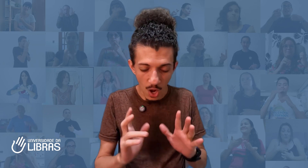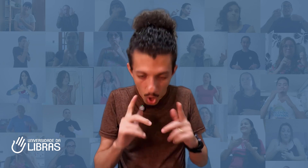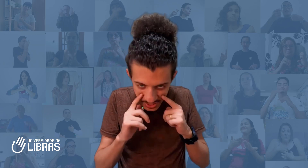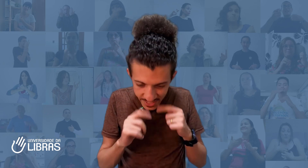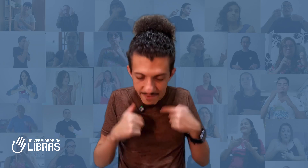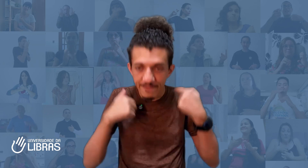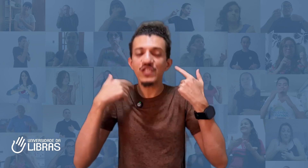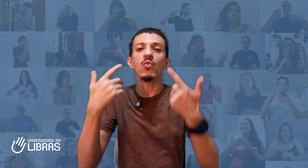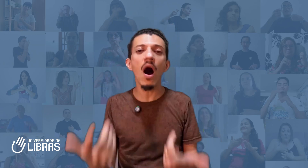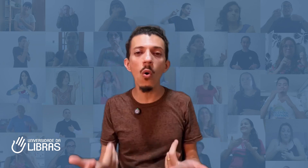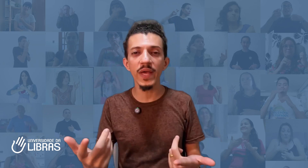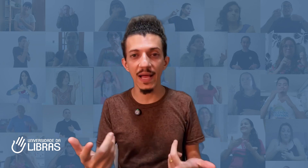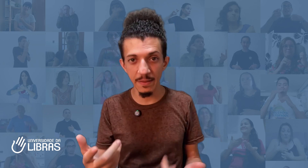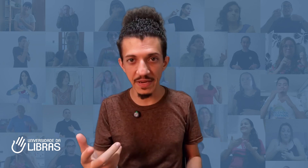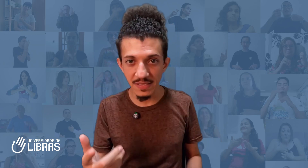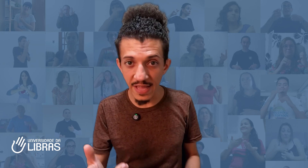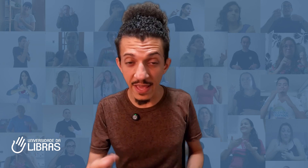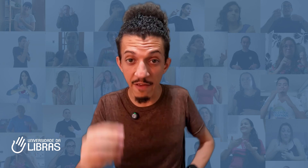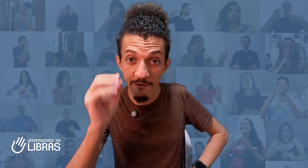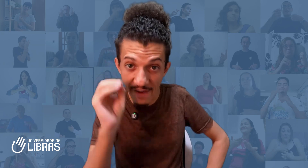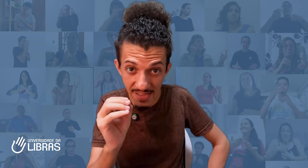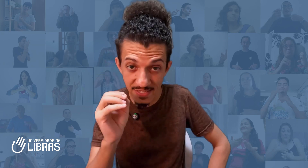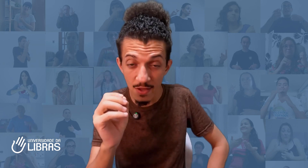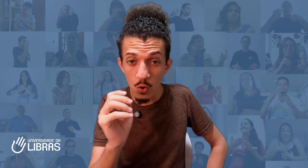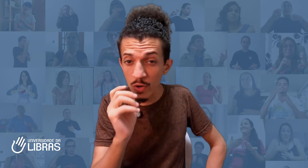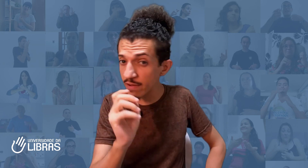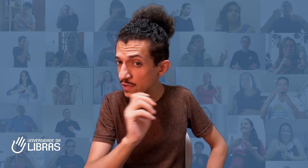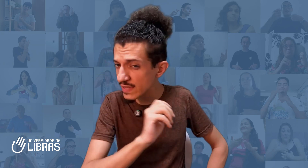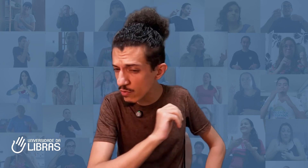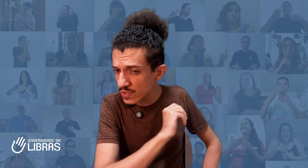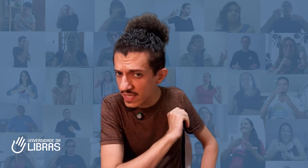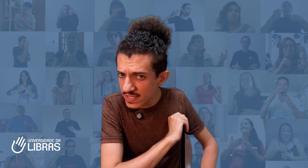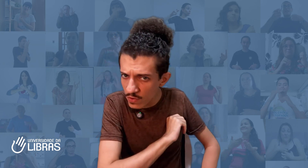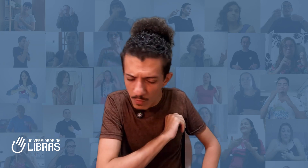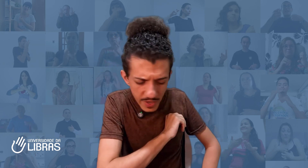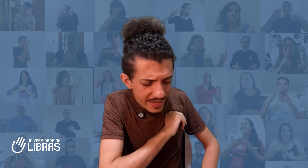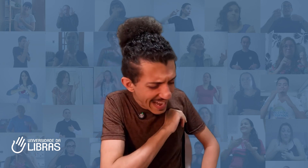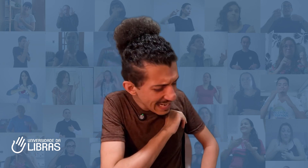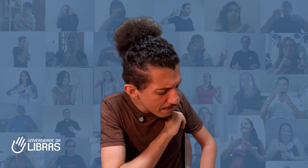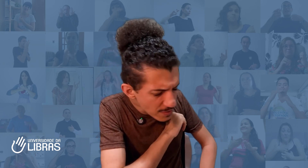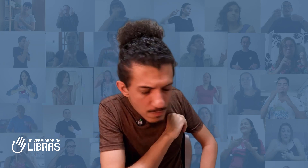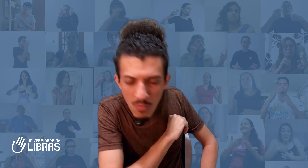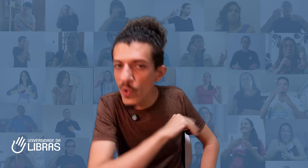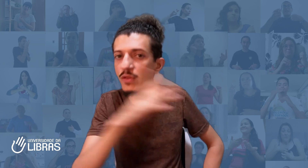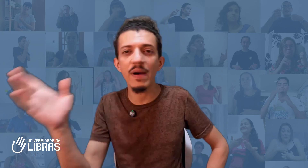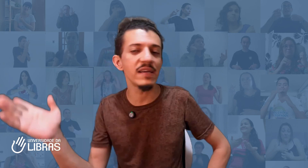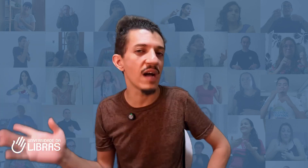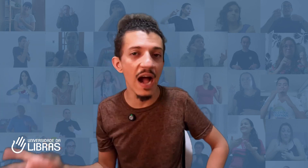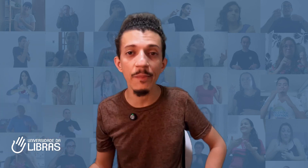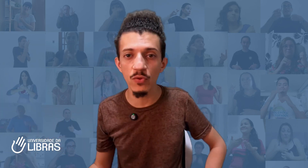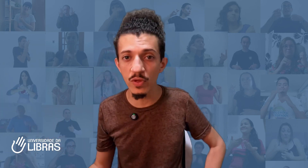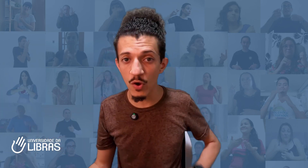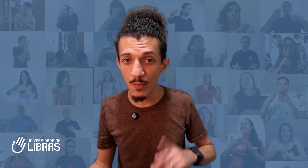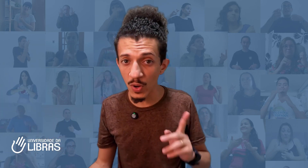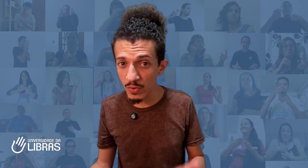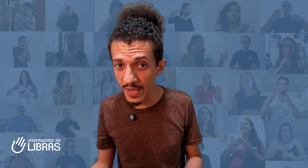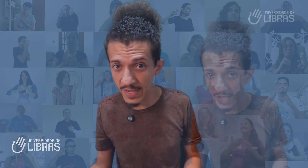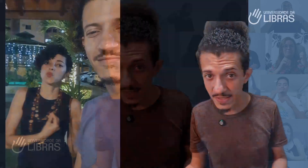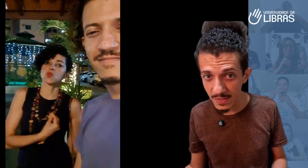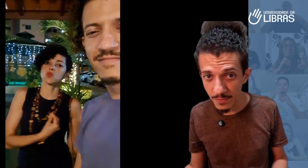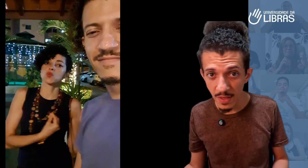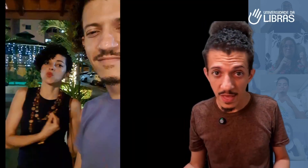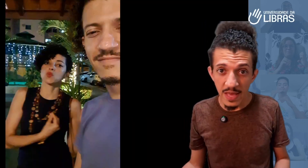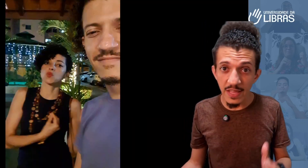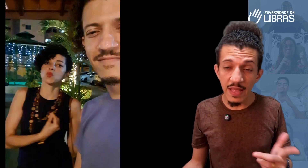essa lógica visual que a Libras tem faz com que você consiga se comunicar em Libras muito mais rápido do que o